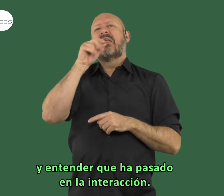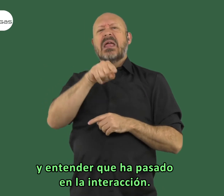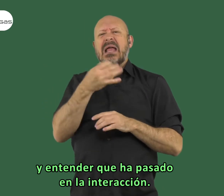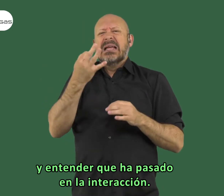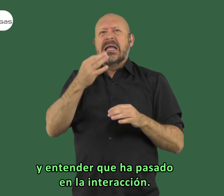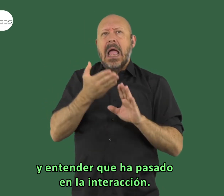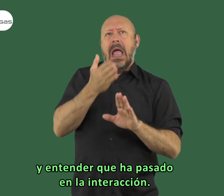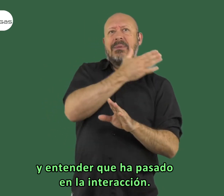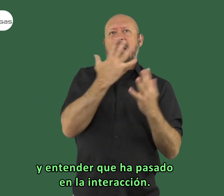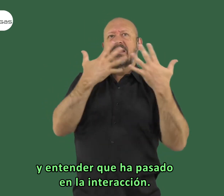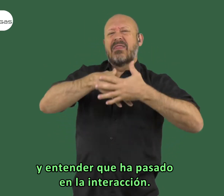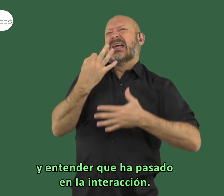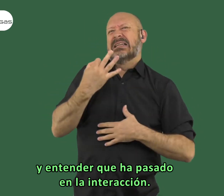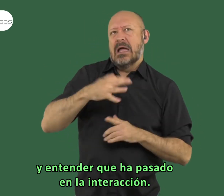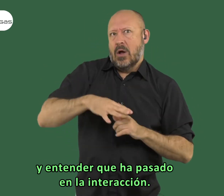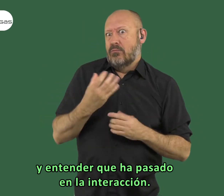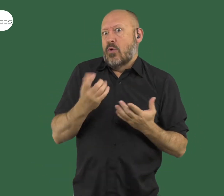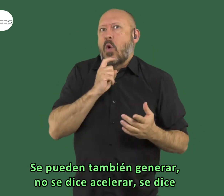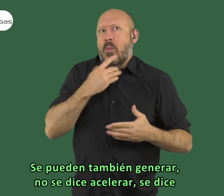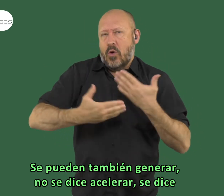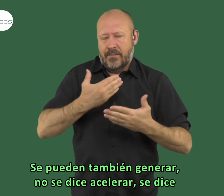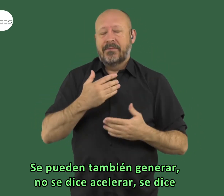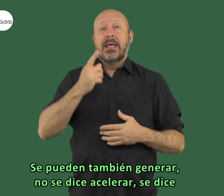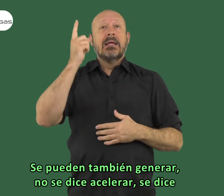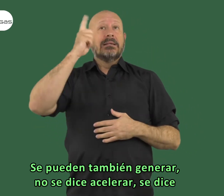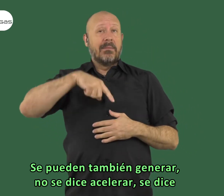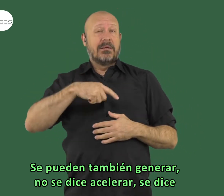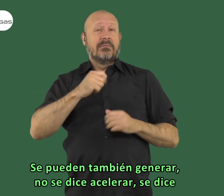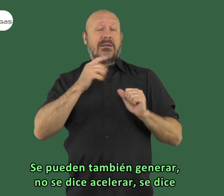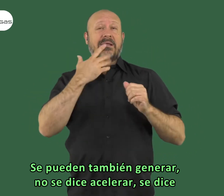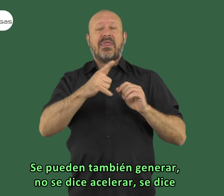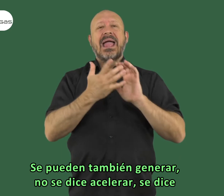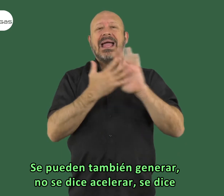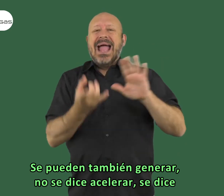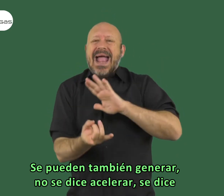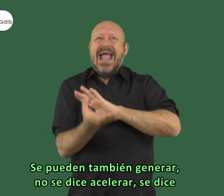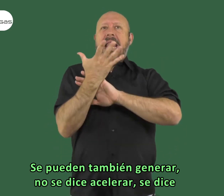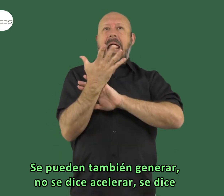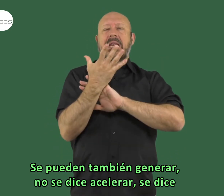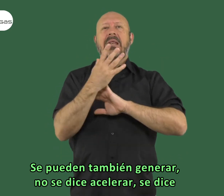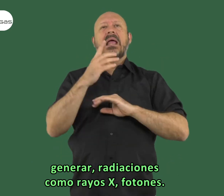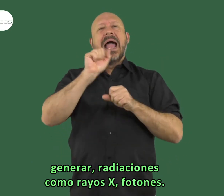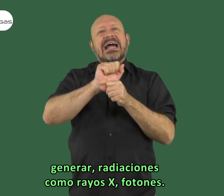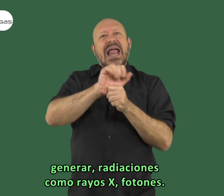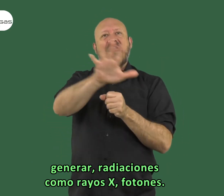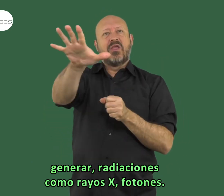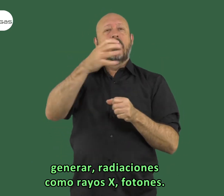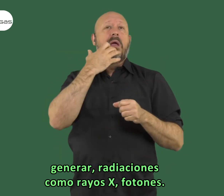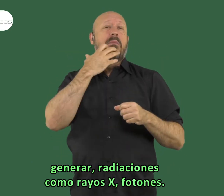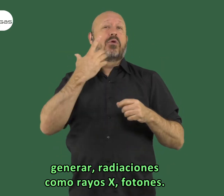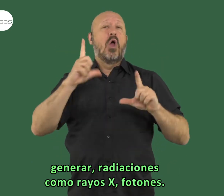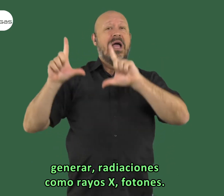y entender lo que ha pasado en la interacción. Se pueden también generar, no se dice acelerar, generar